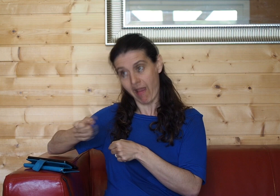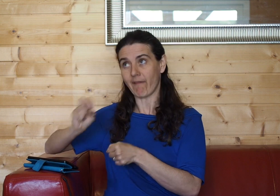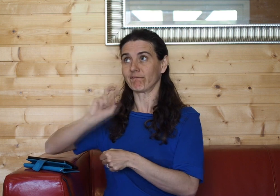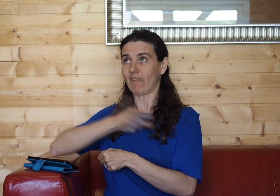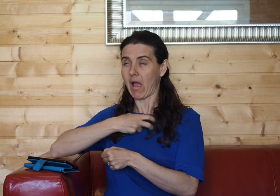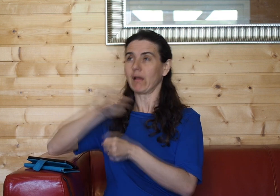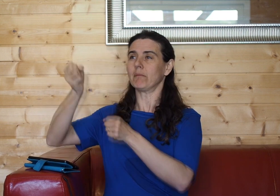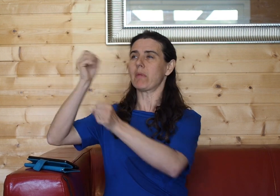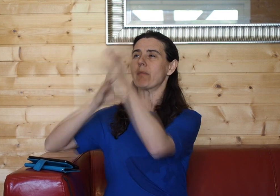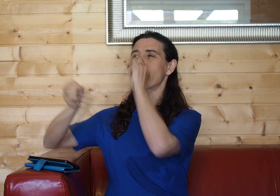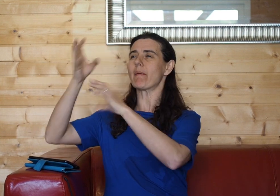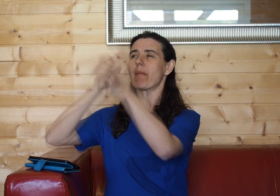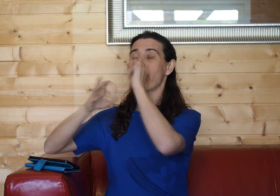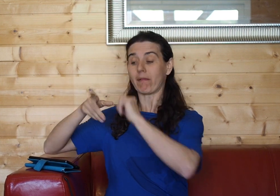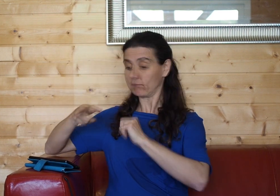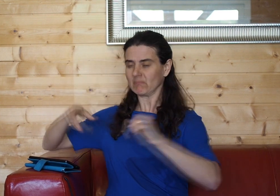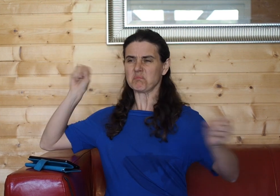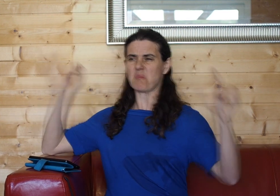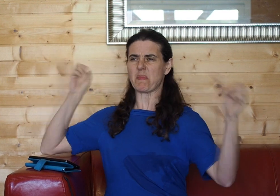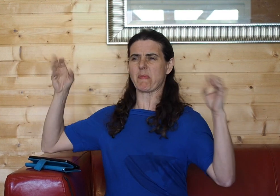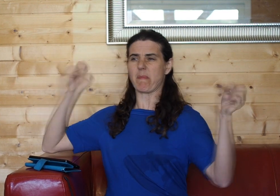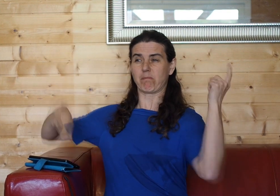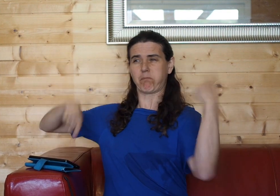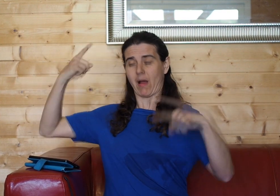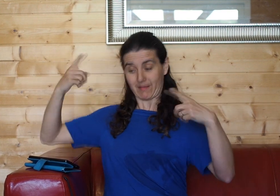Parfait. Parfait.